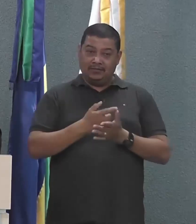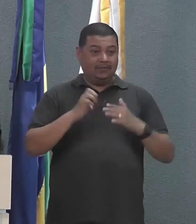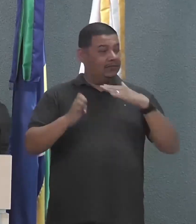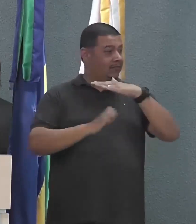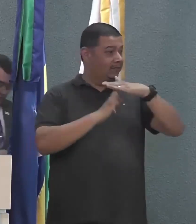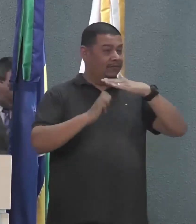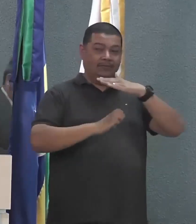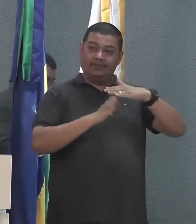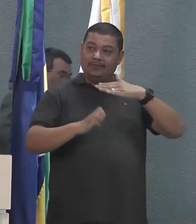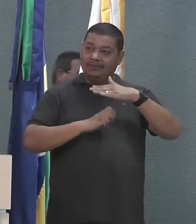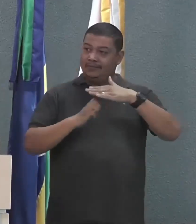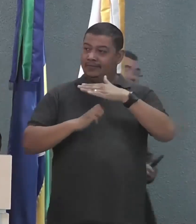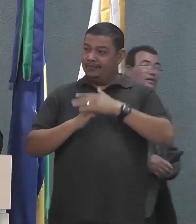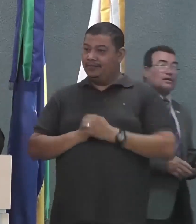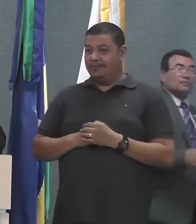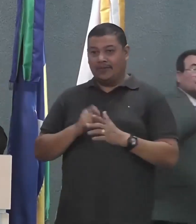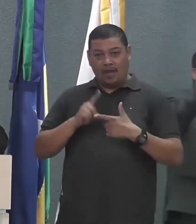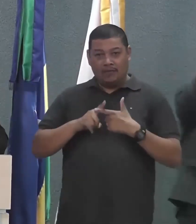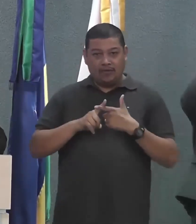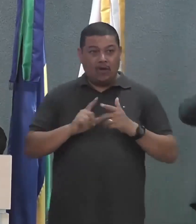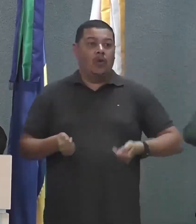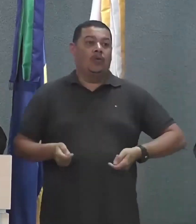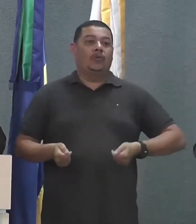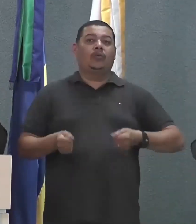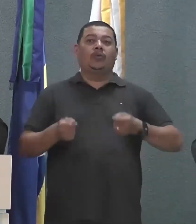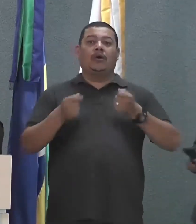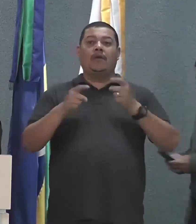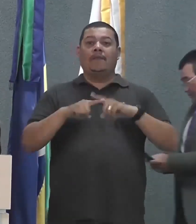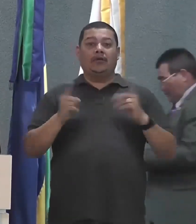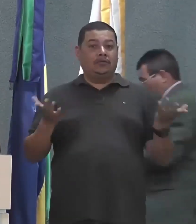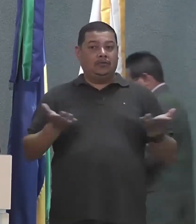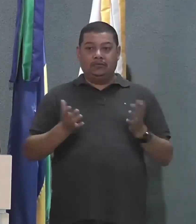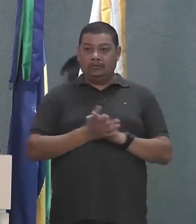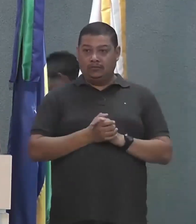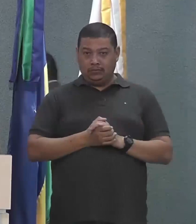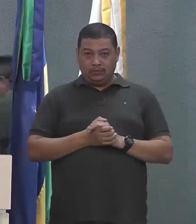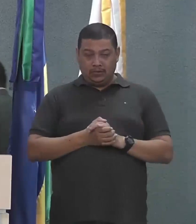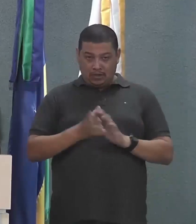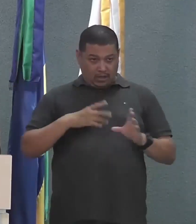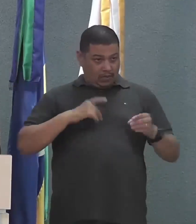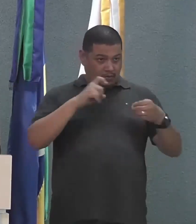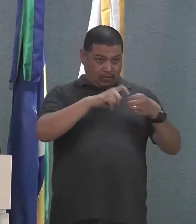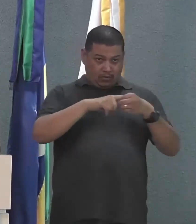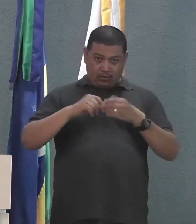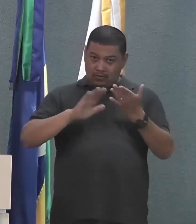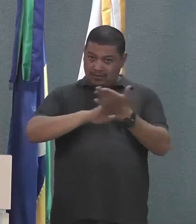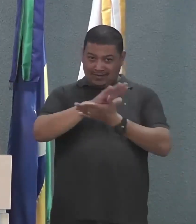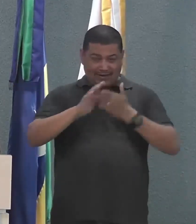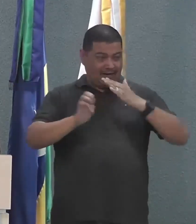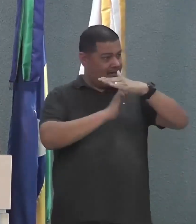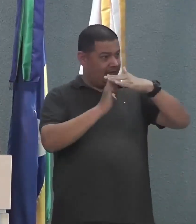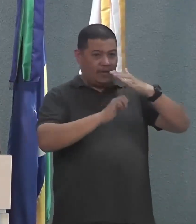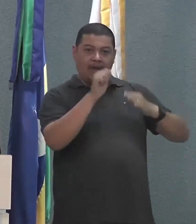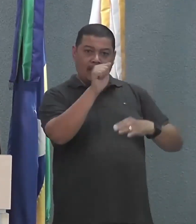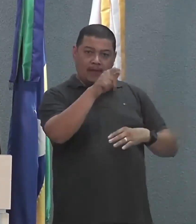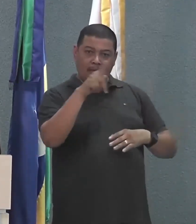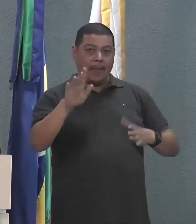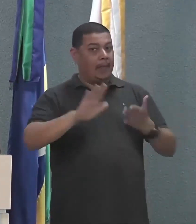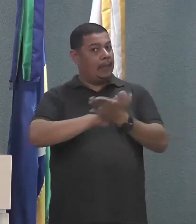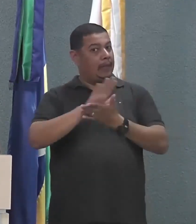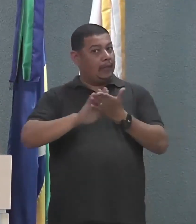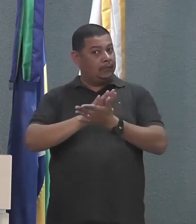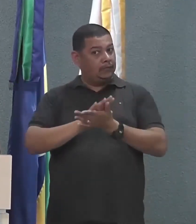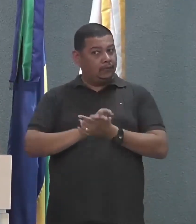empresa, significava que eu estaria prosperando, mas hoje eu não sou sócio de nenhuma empresa de aplicativo.